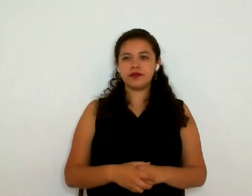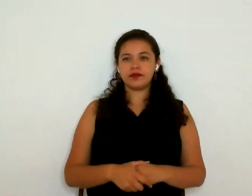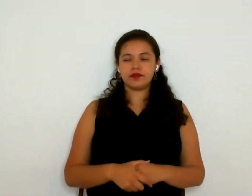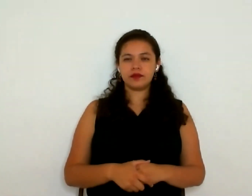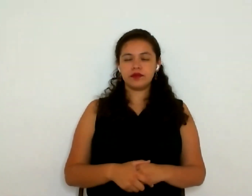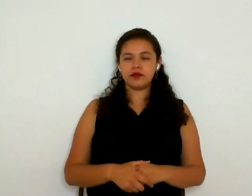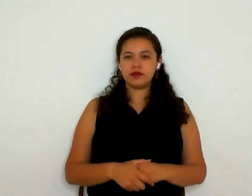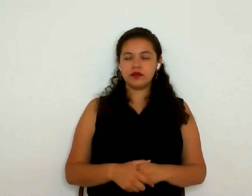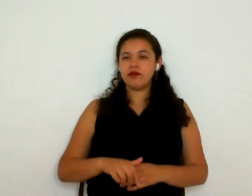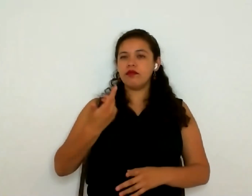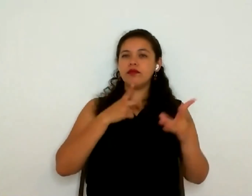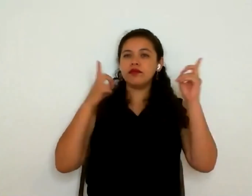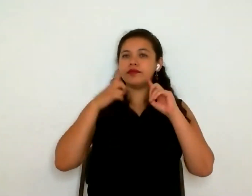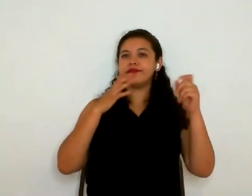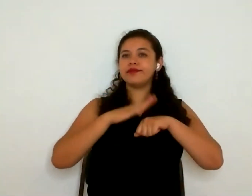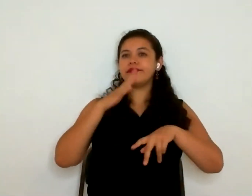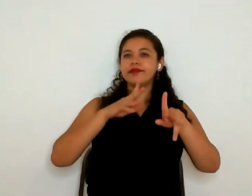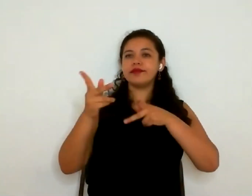más dudas preguntas